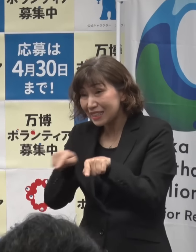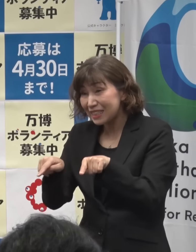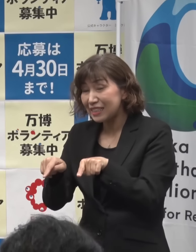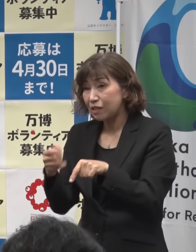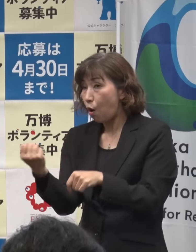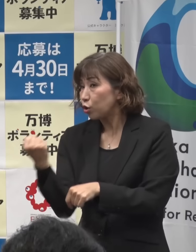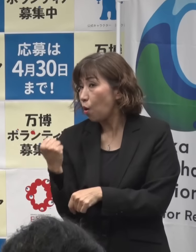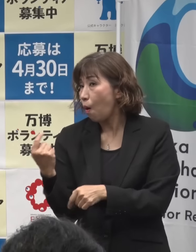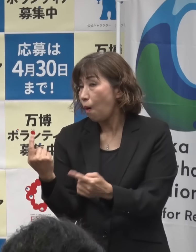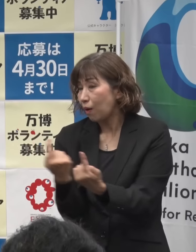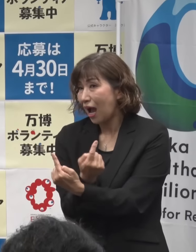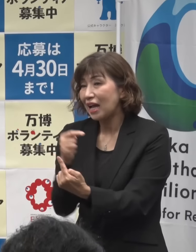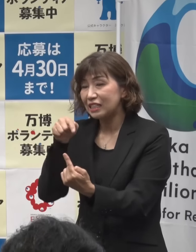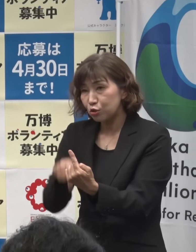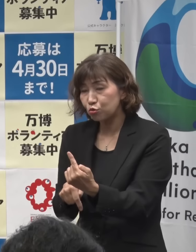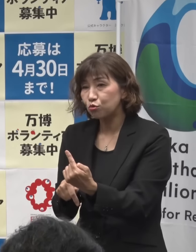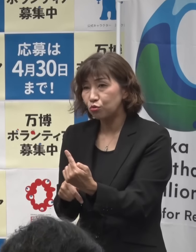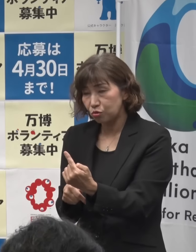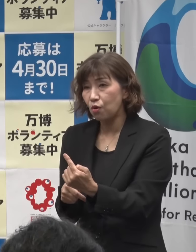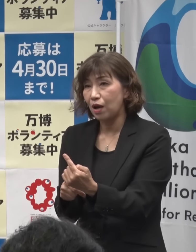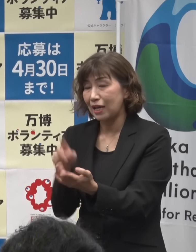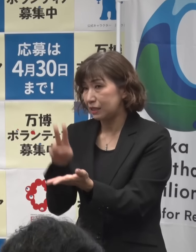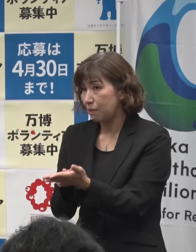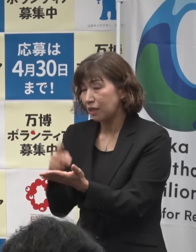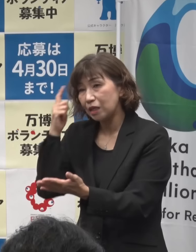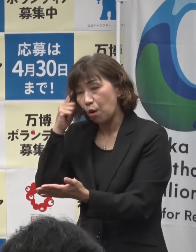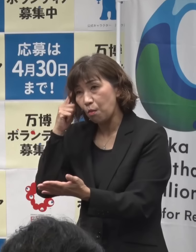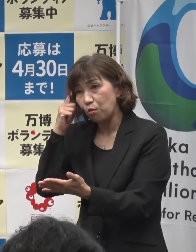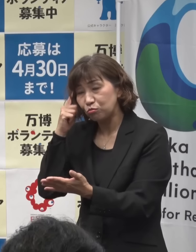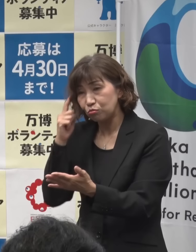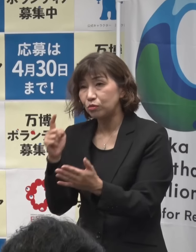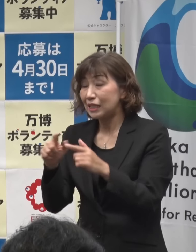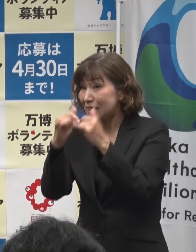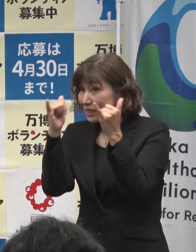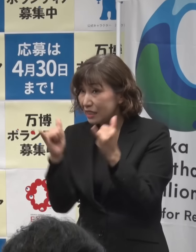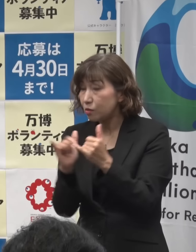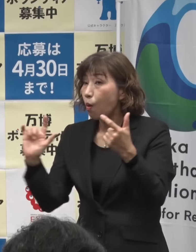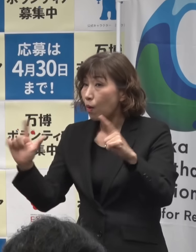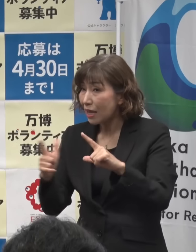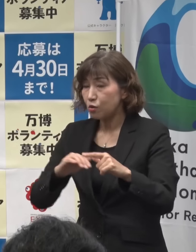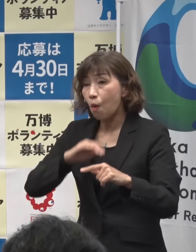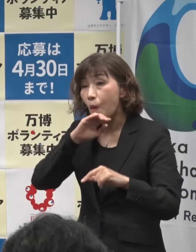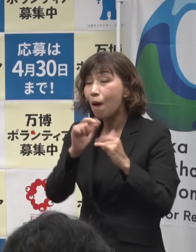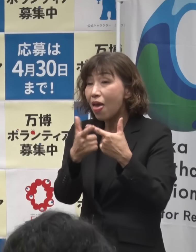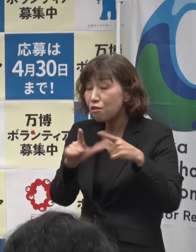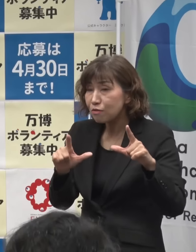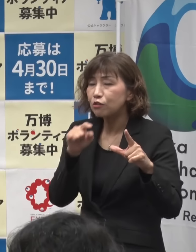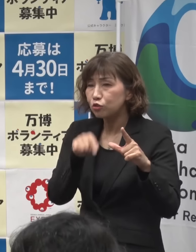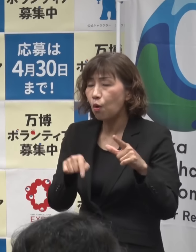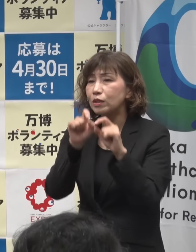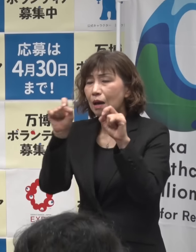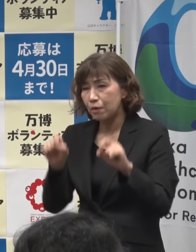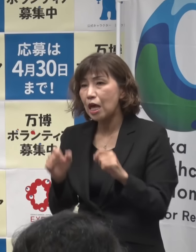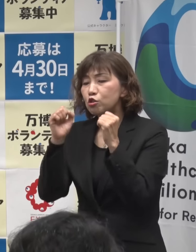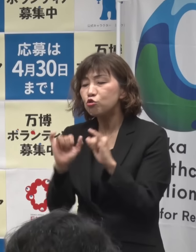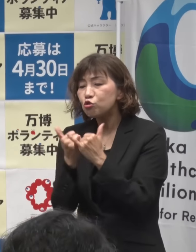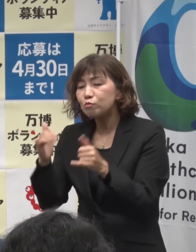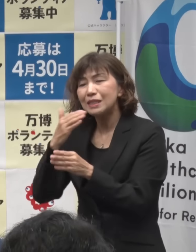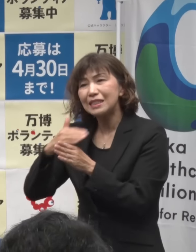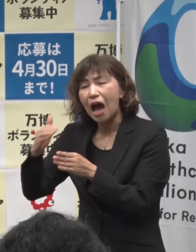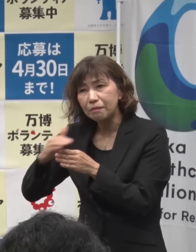されたと思います。その人口減少ですとか、まあ、高齢化がどんどんどんどん進んでいきますと、そのまあ住民サービスをどのように維持していくかというのが大きな課題になってくると思